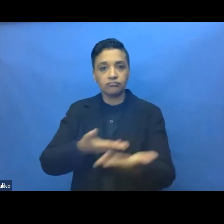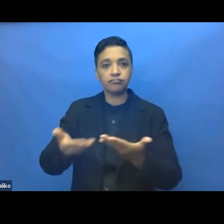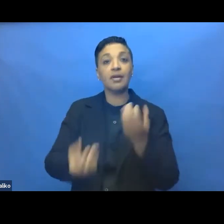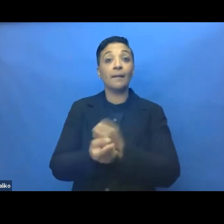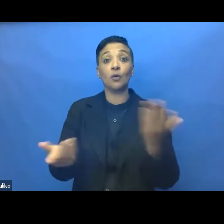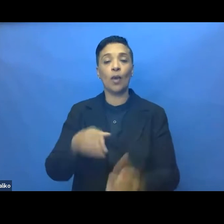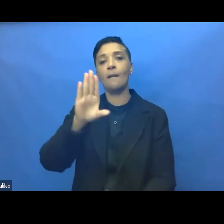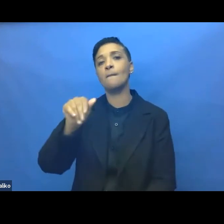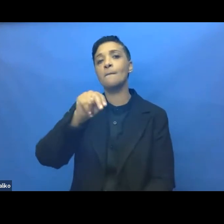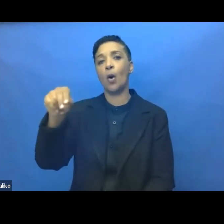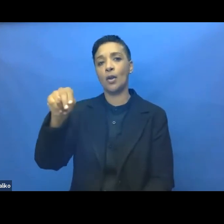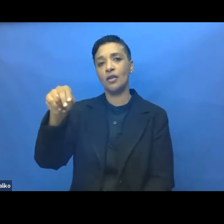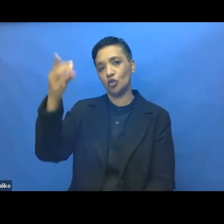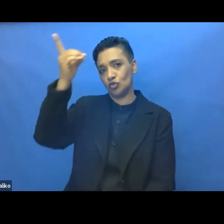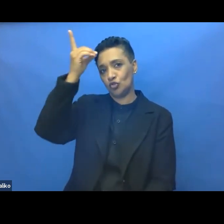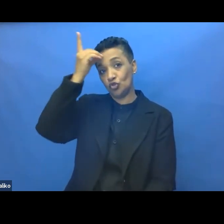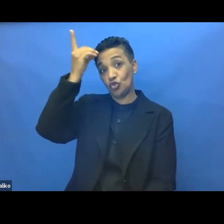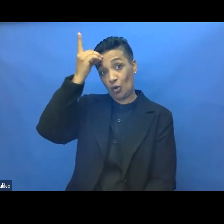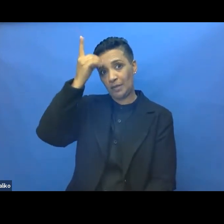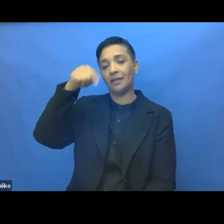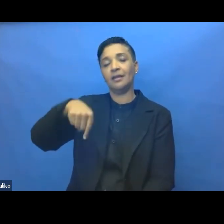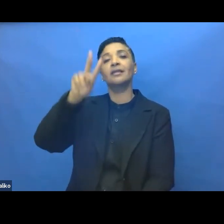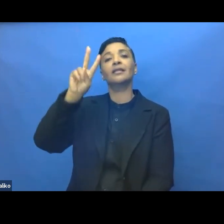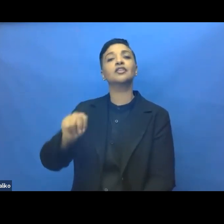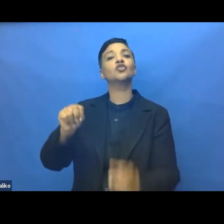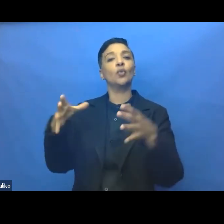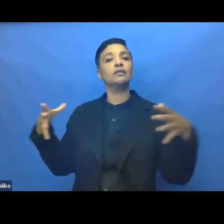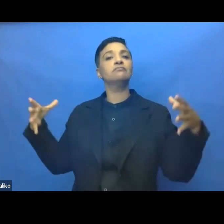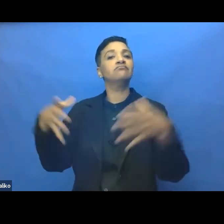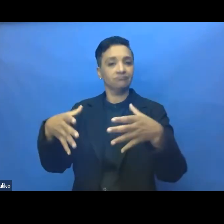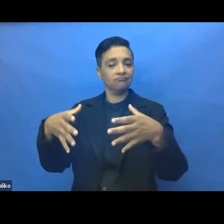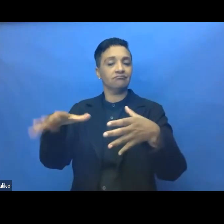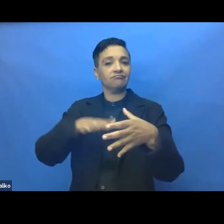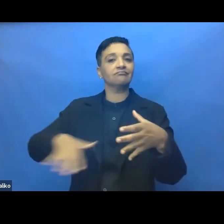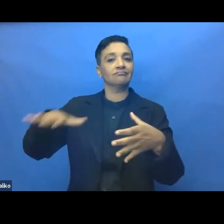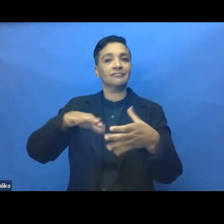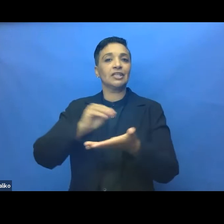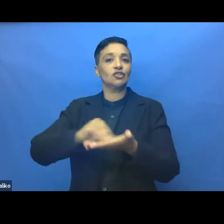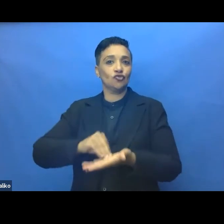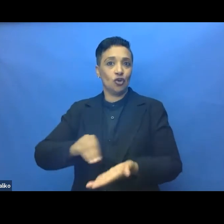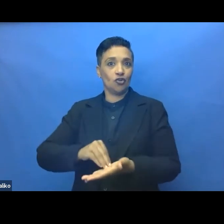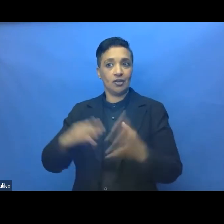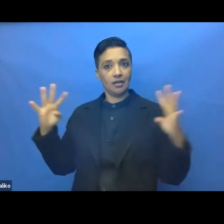mi-parcours qui se passent à Bonn, où se trouve le secrétariat